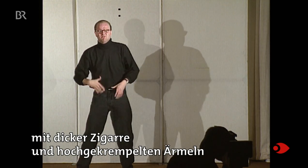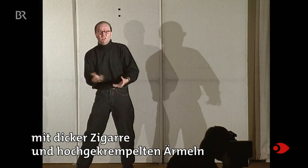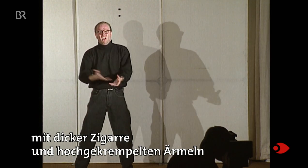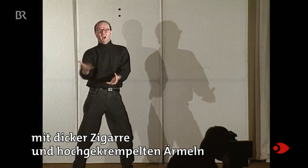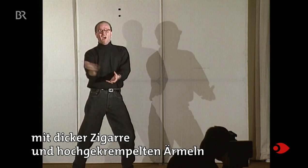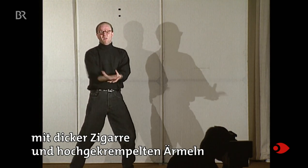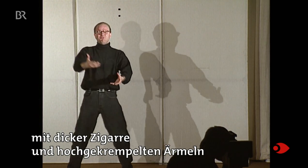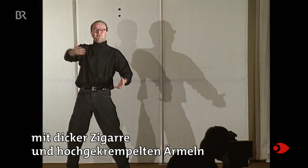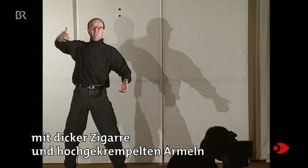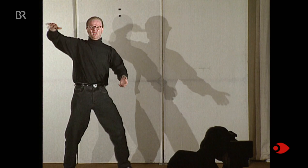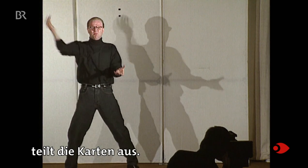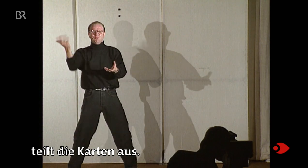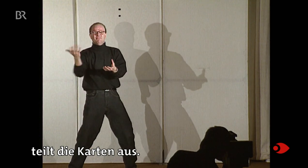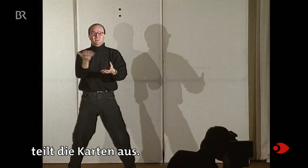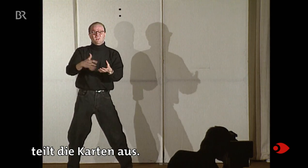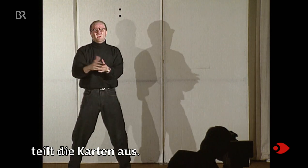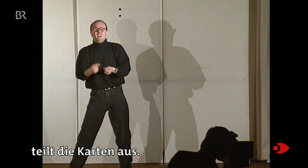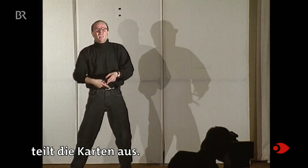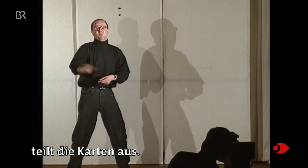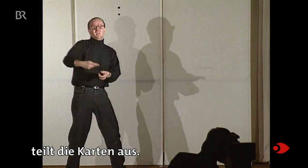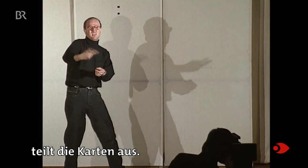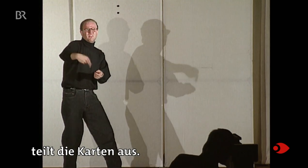hochgekrempelten Ärmeln teilt die Karten aus.